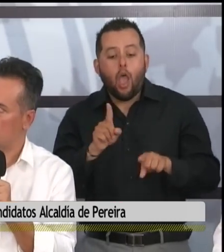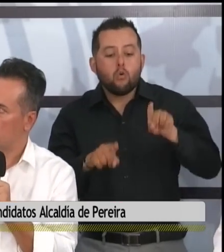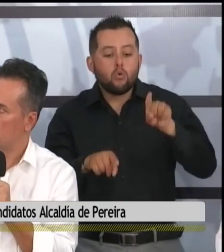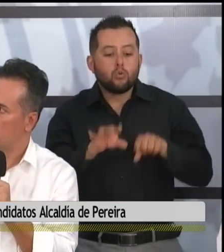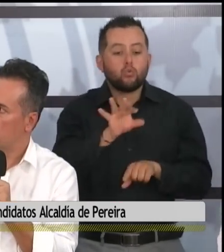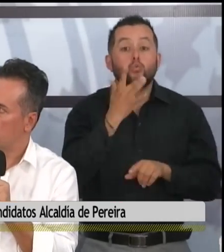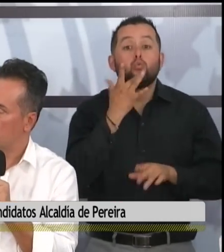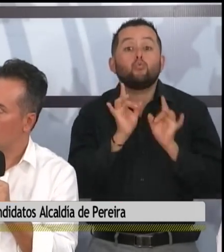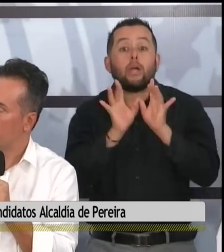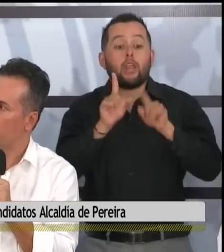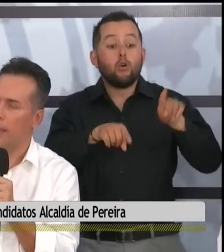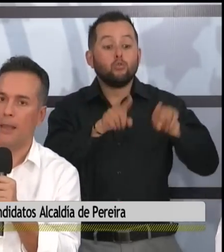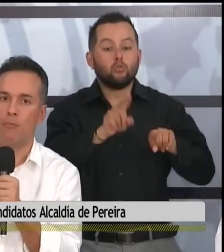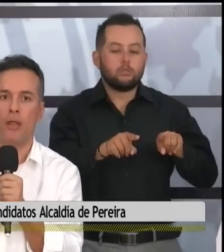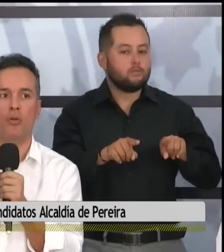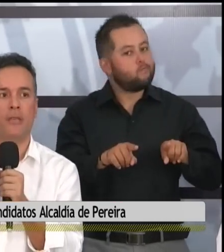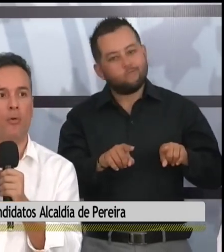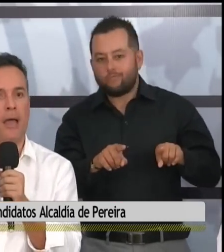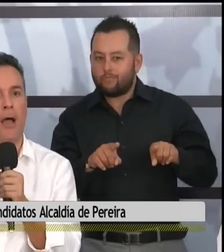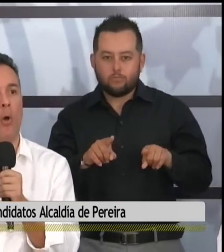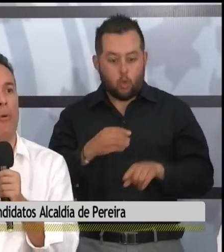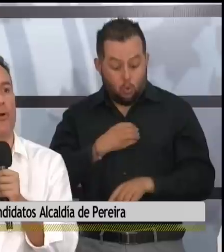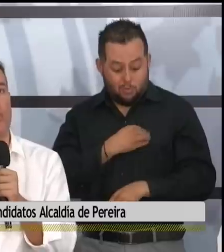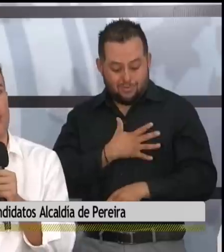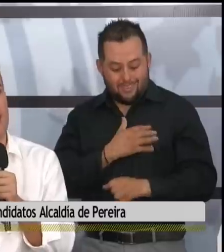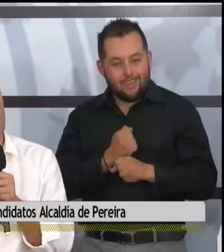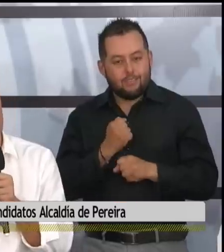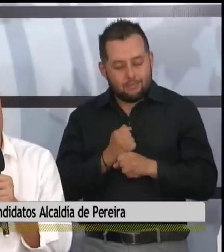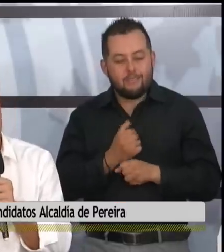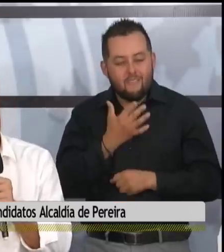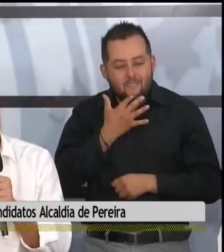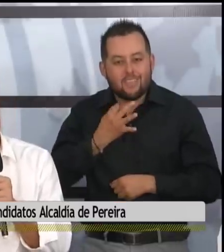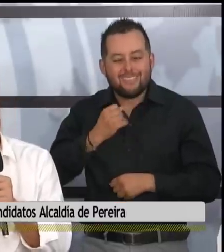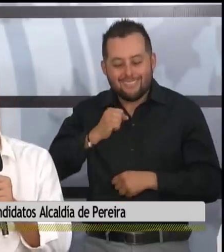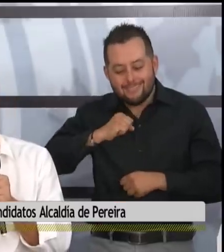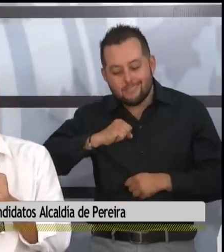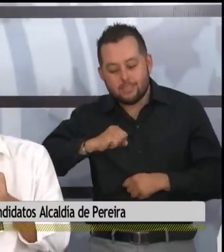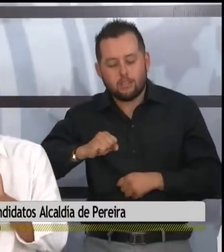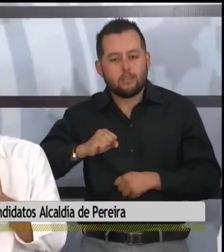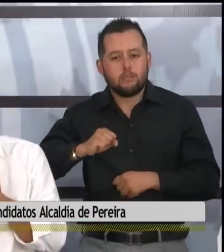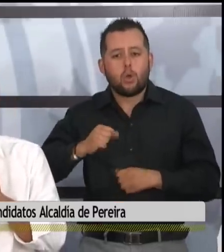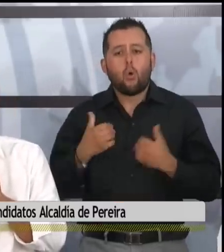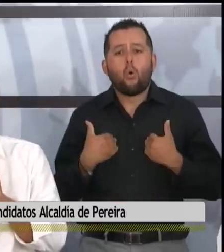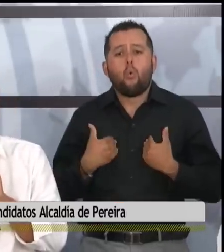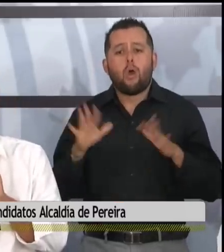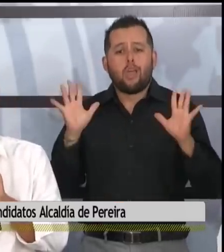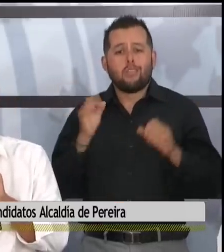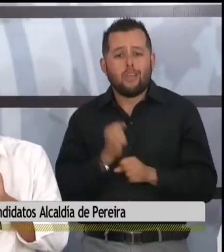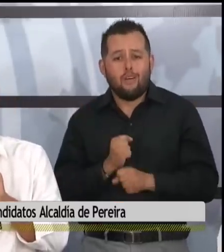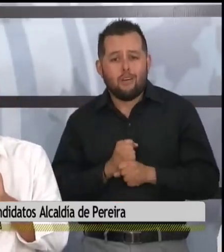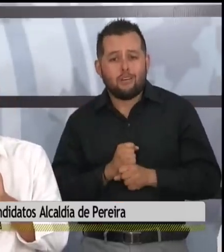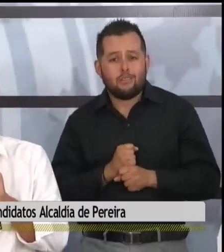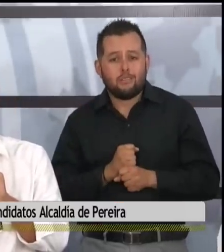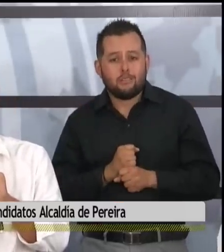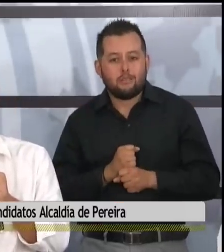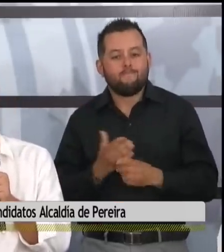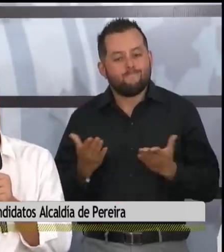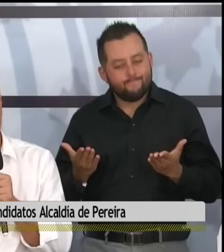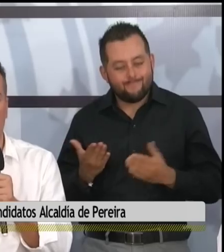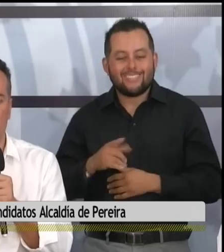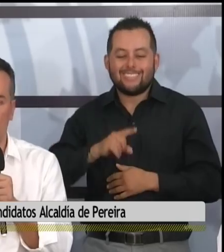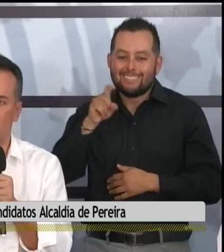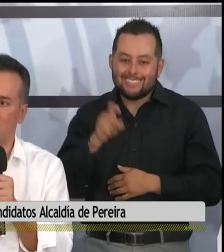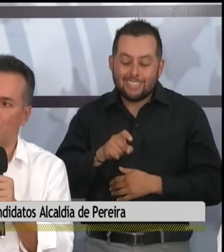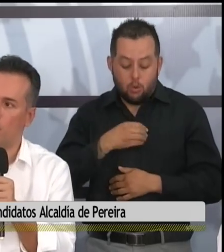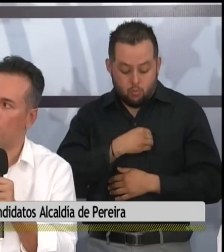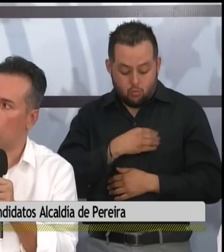algunos, no, que el empleo sea una oportunidad, sea un derecho, pero no cualquier tipo de empleo. Necesitamos que el